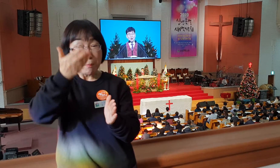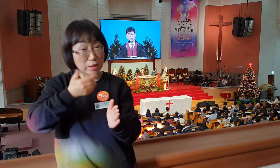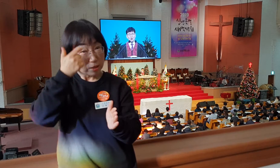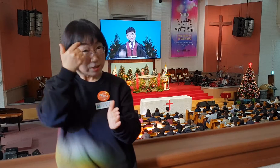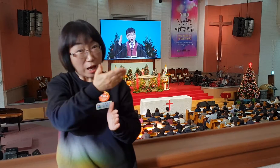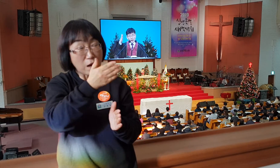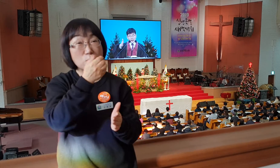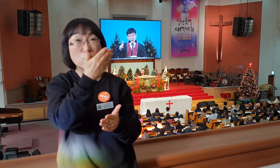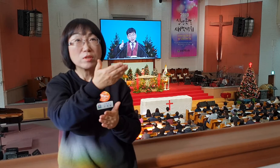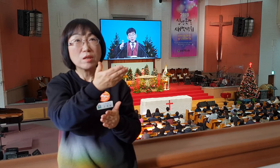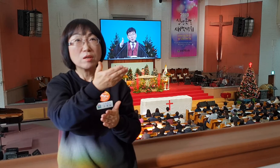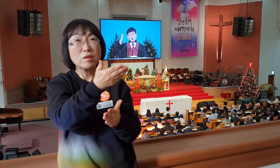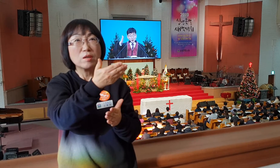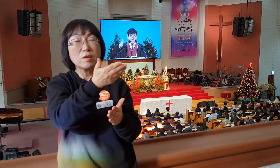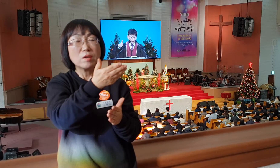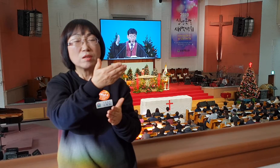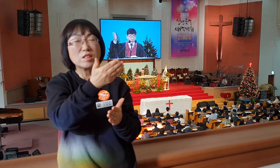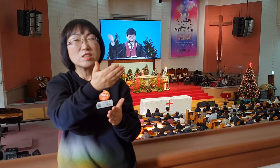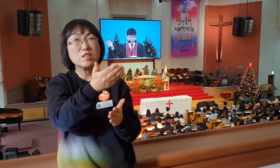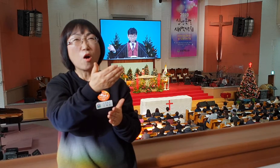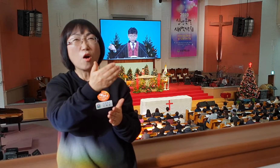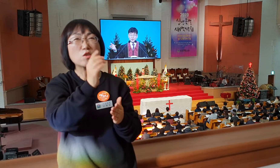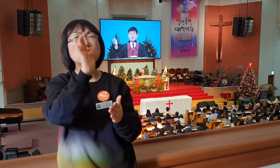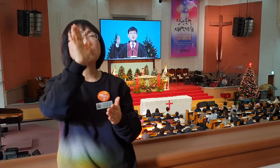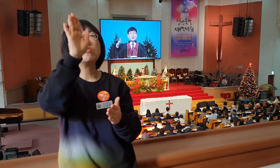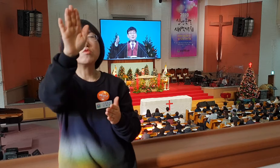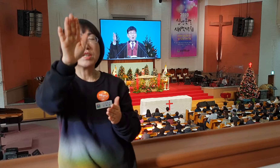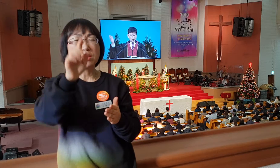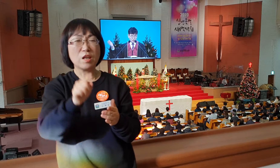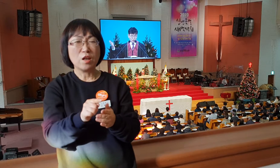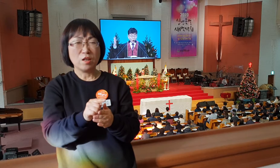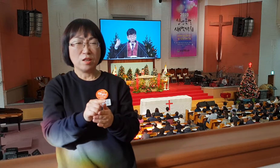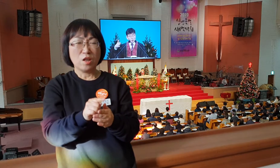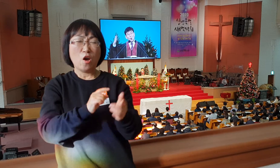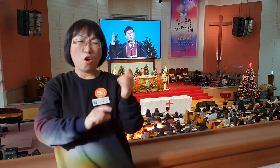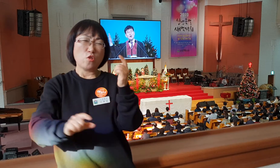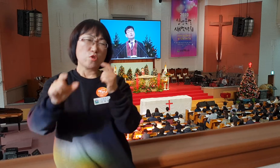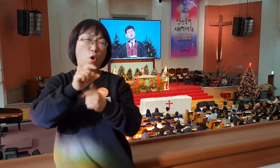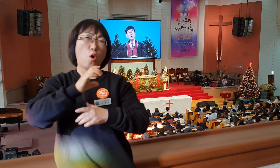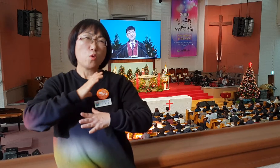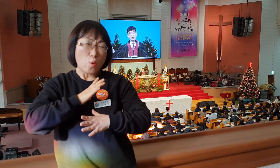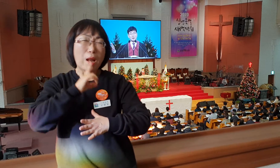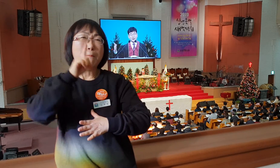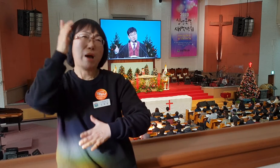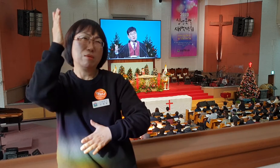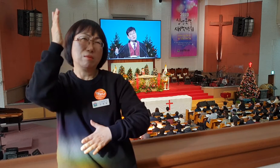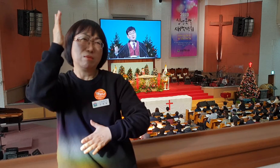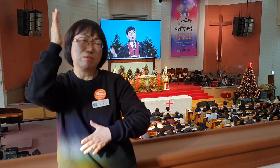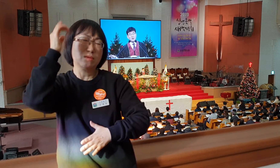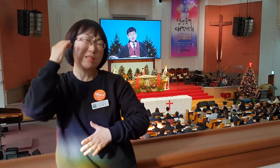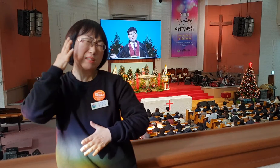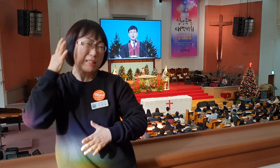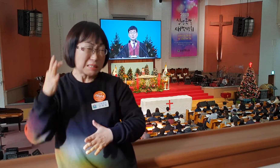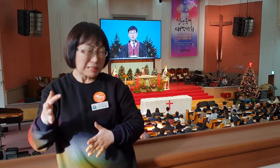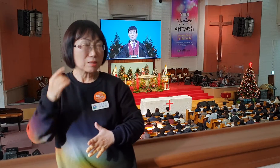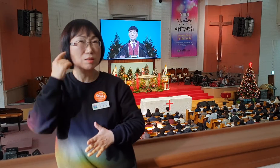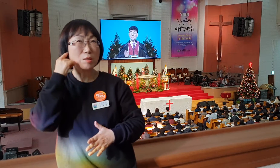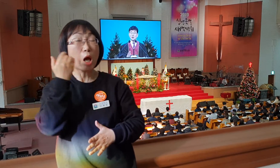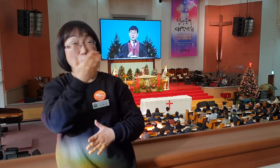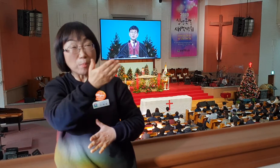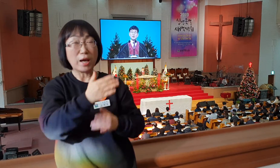물어봐요. 거기까지 말고 그것 넘어서 이것 넘어서 더 놀라운 이야기들에 관해 들어보지 못했니?